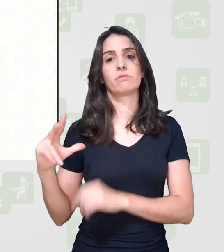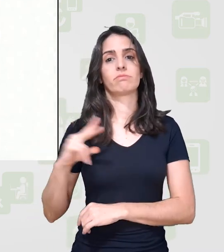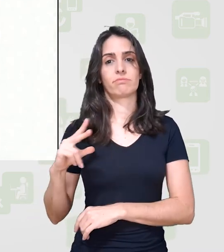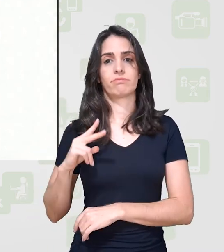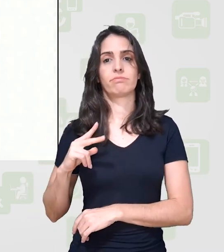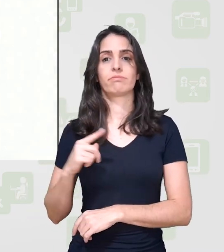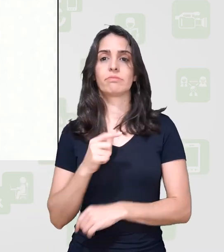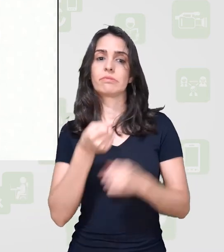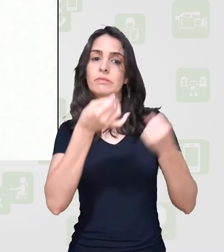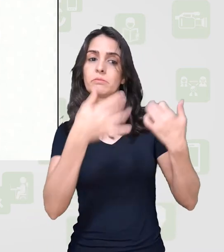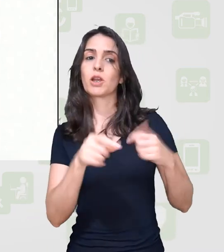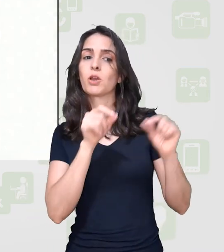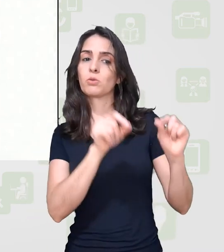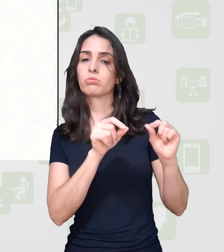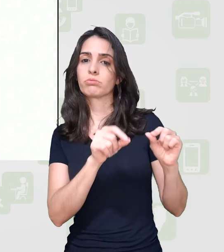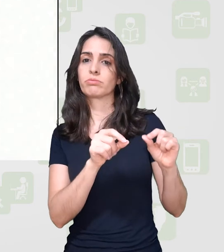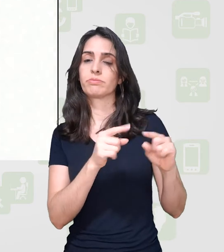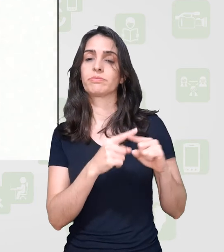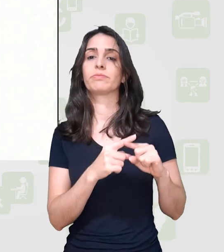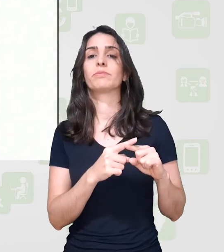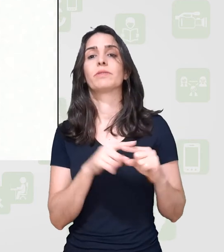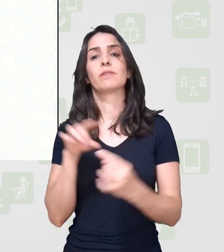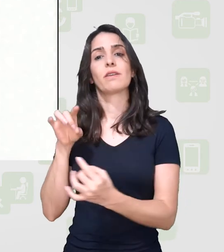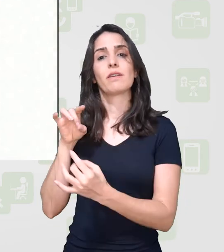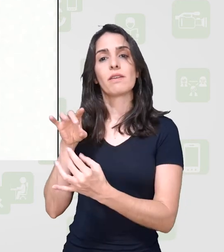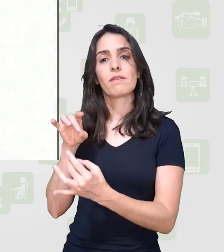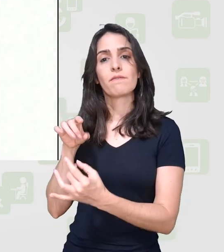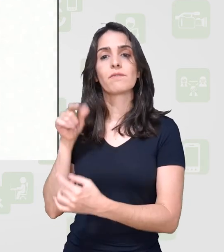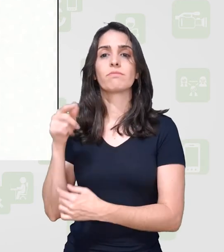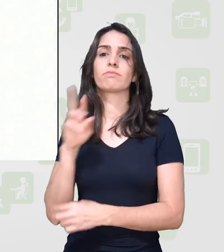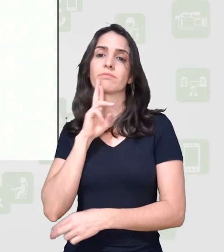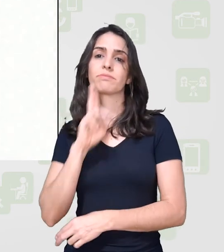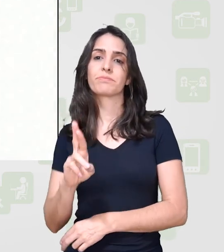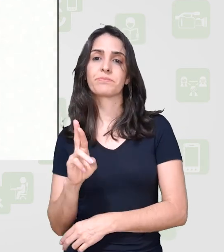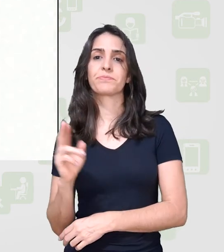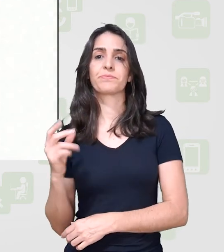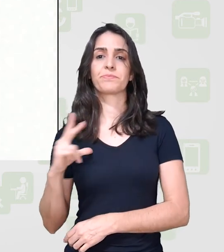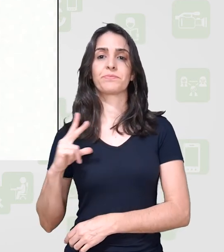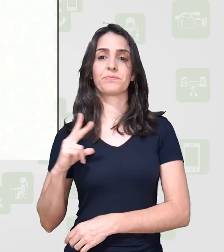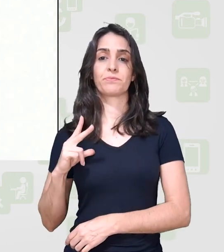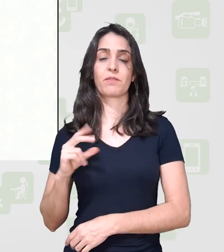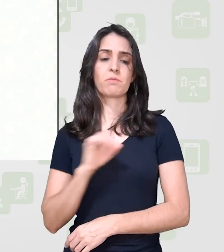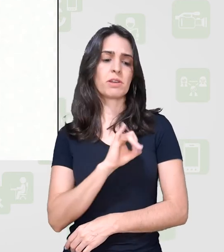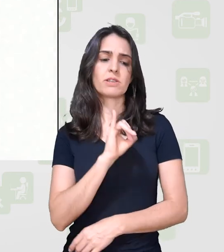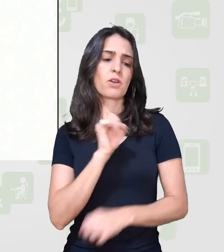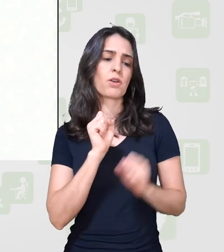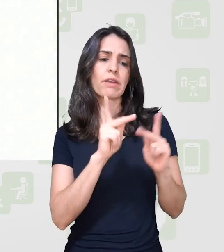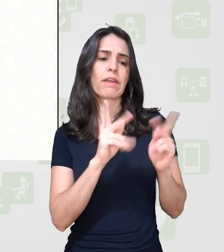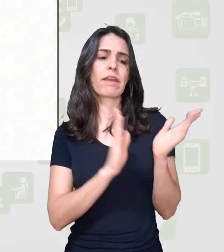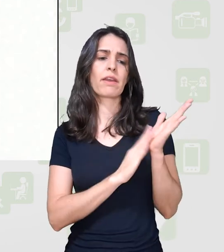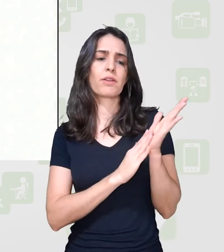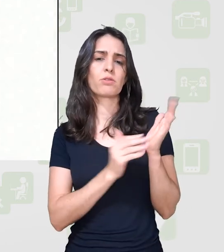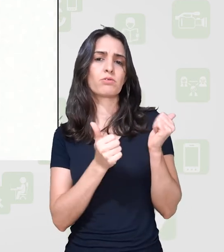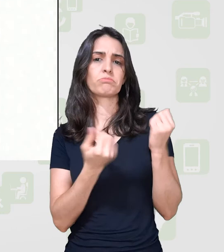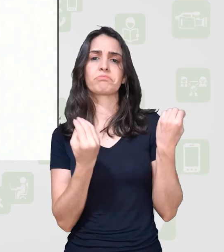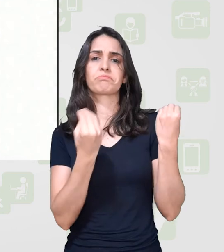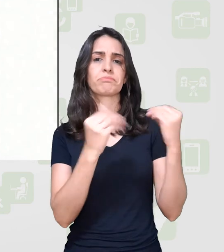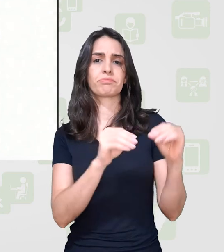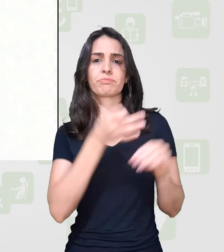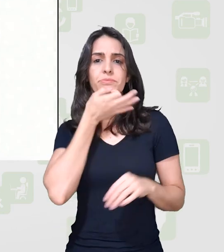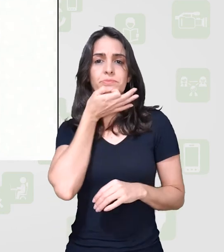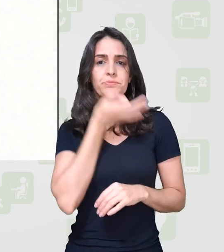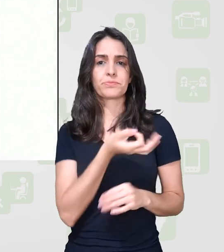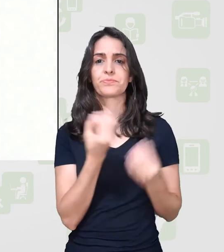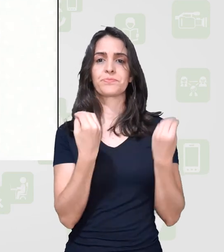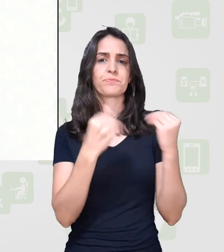mensagem fazendo referência atividade e emitindo um feedback individual por estiver tudo ok for apenas